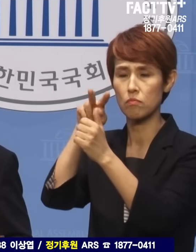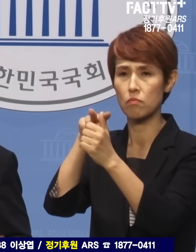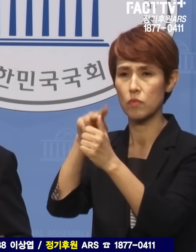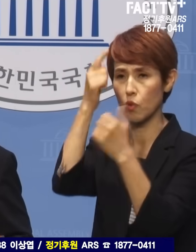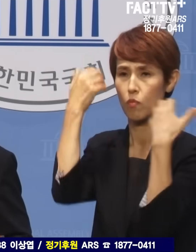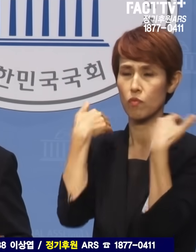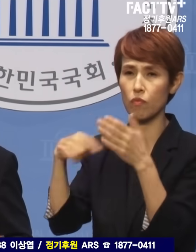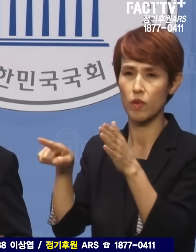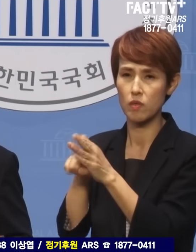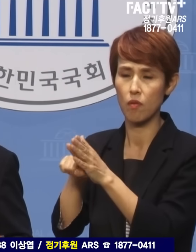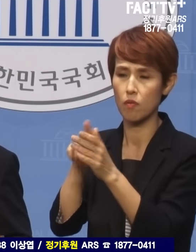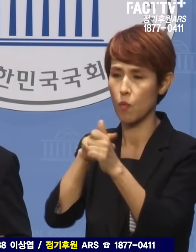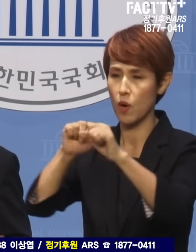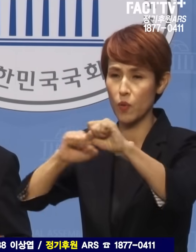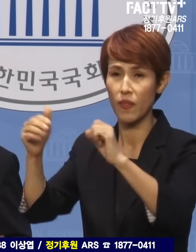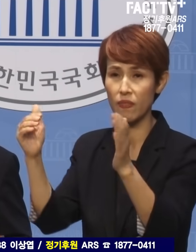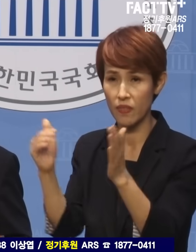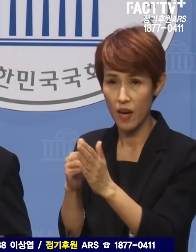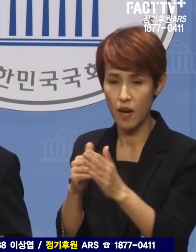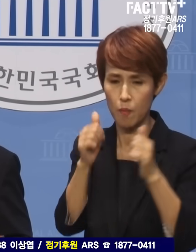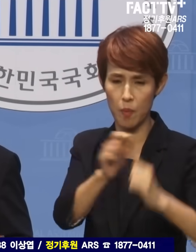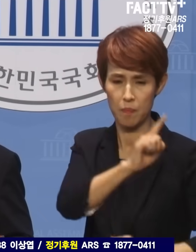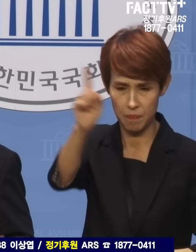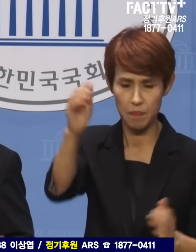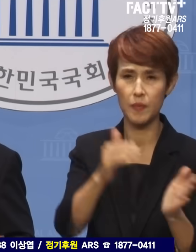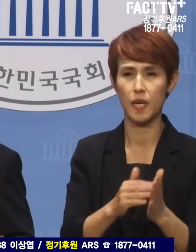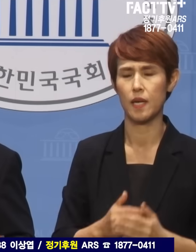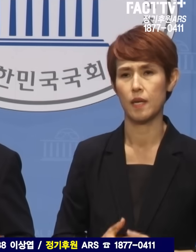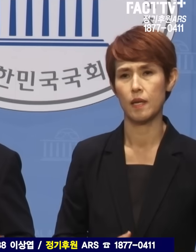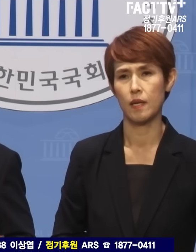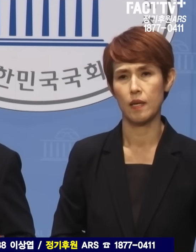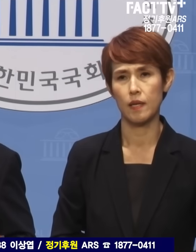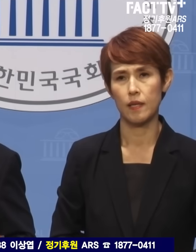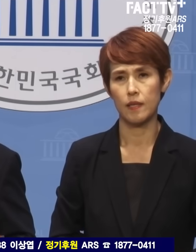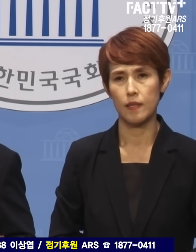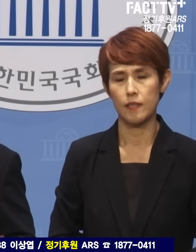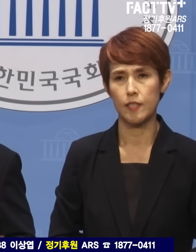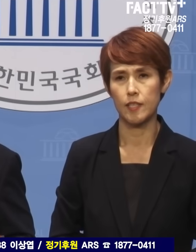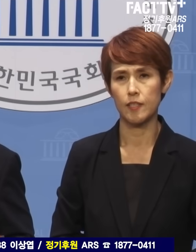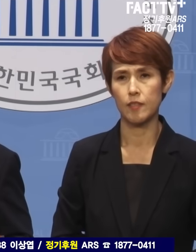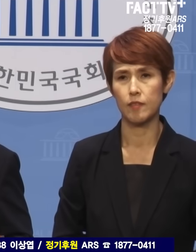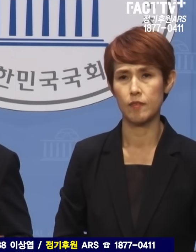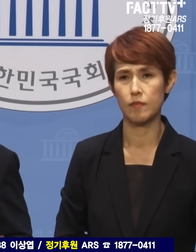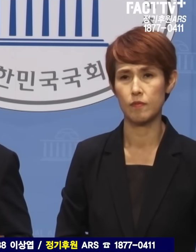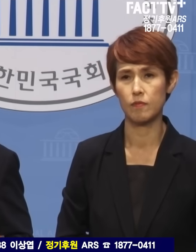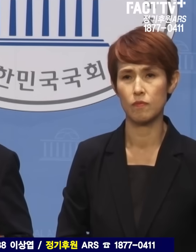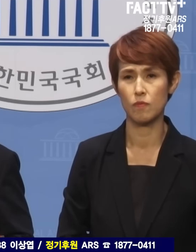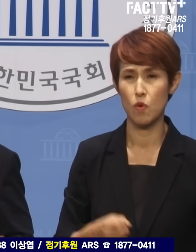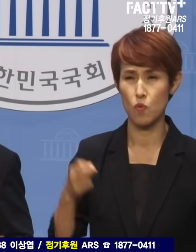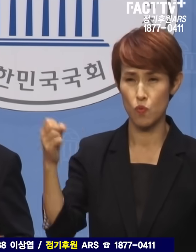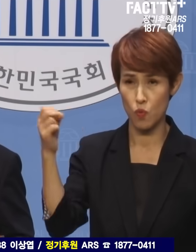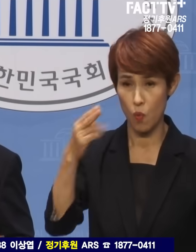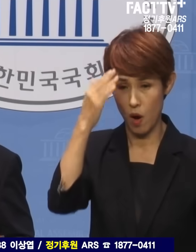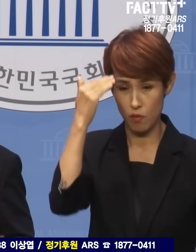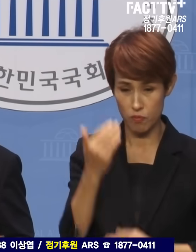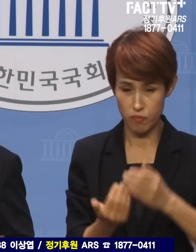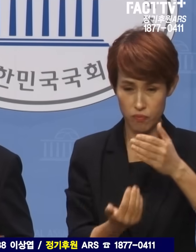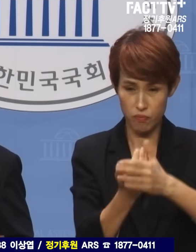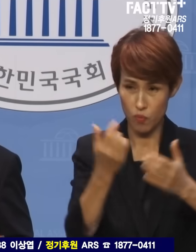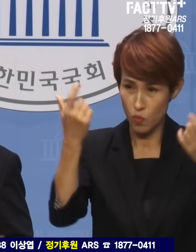활동을 했다는 혐의로 기소되었습니다 만약 같은 일이 우리나라에 발생했다면